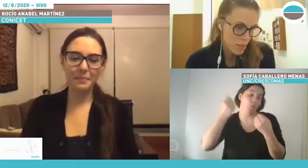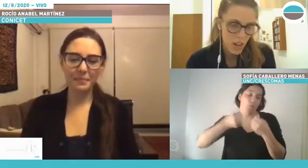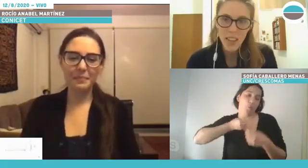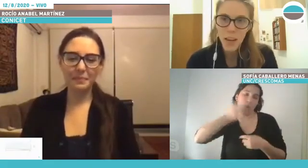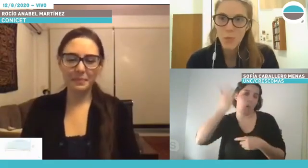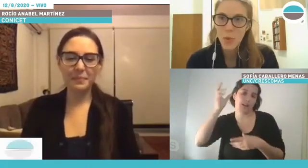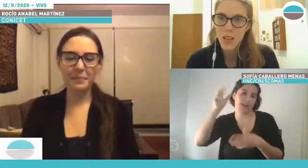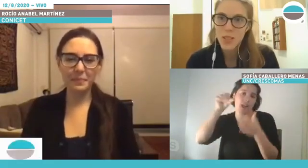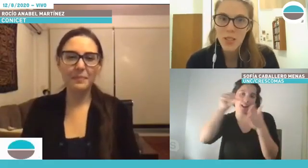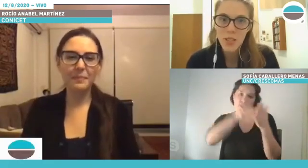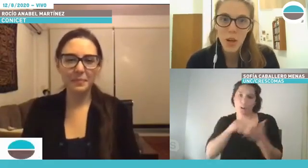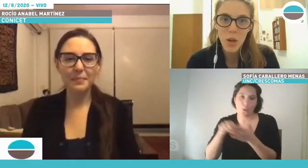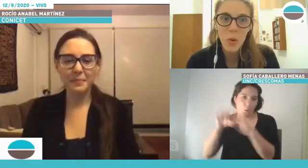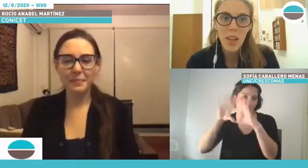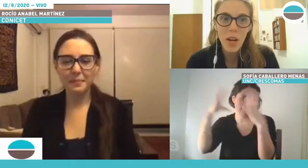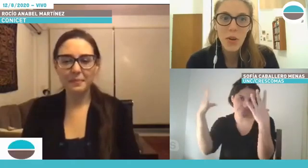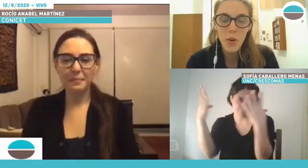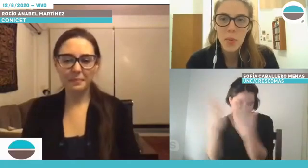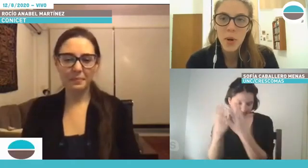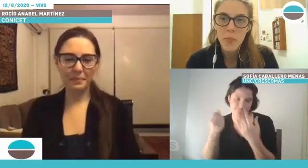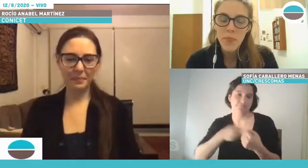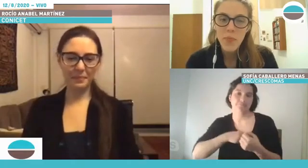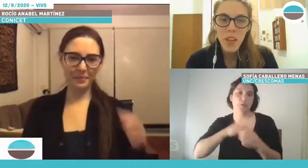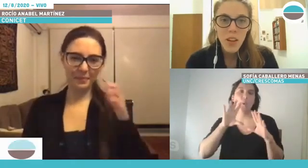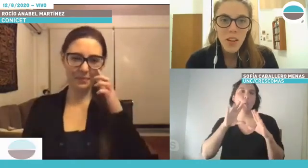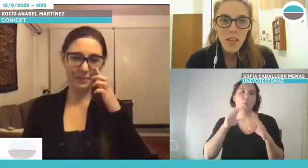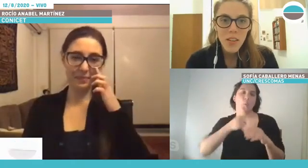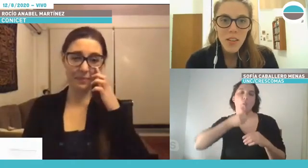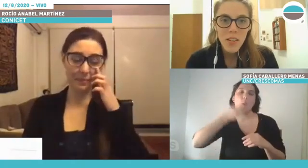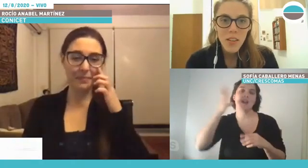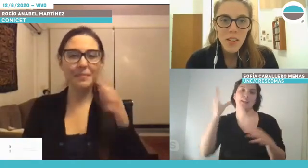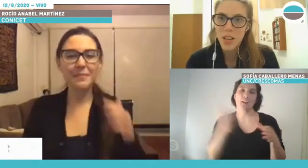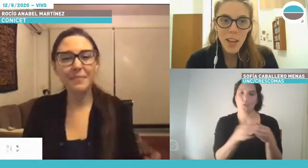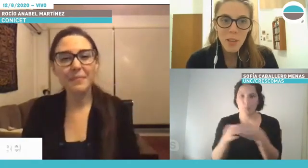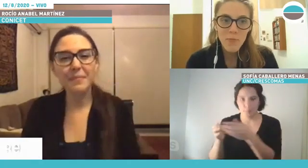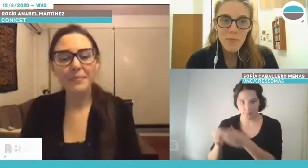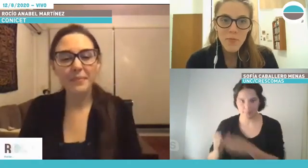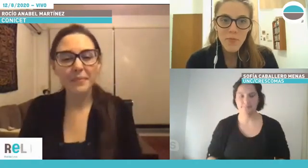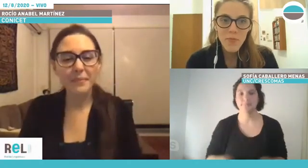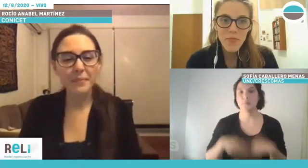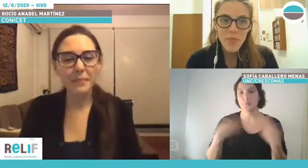digamos, nacionalidad, por así decirlo, de cualquier grupo. Bueno,